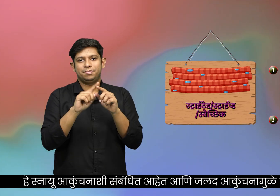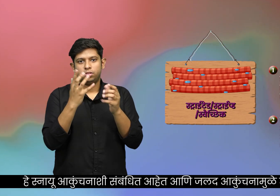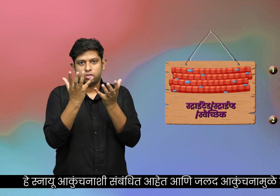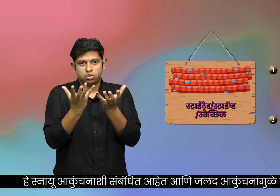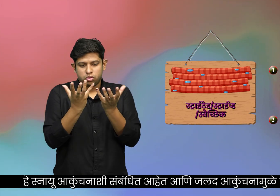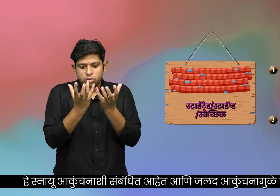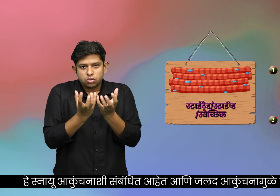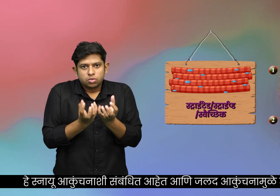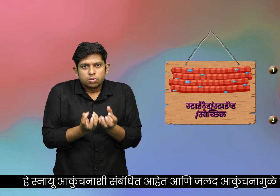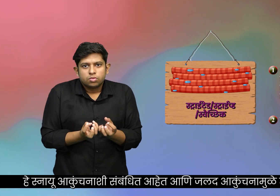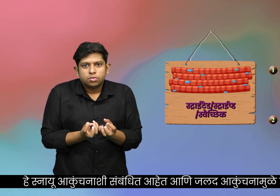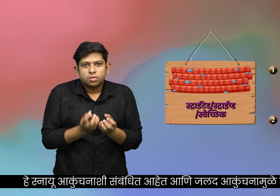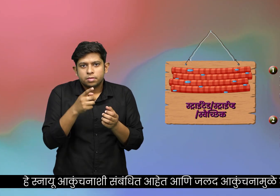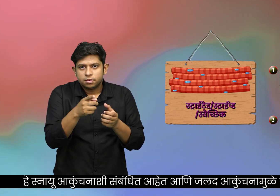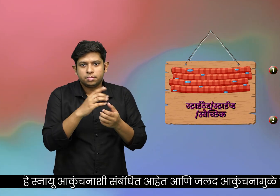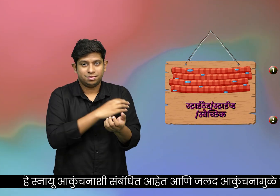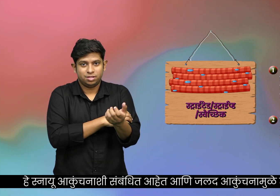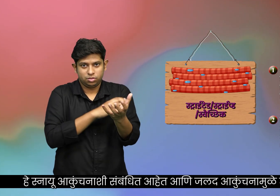आकुंचनामुळे हे सहजपणे धडकतात.